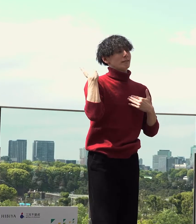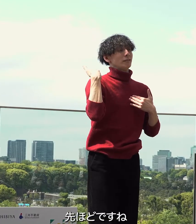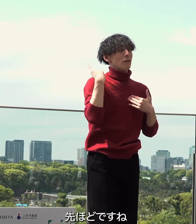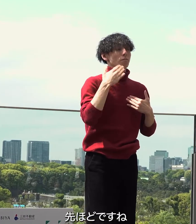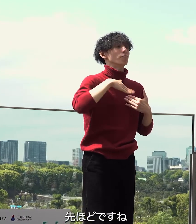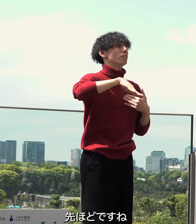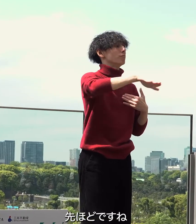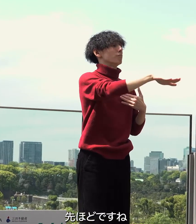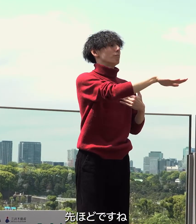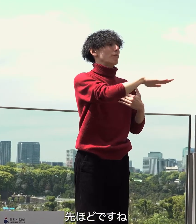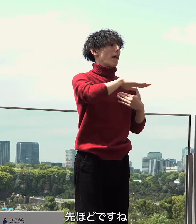はい、先ほどですね、